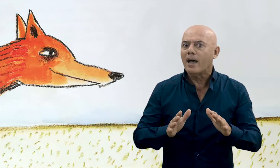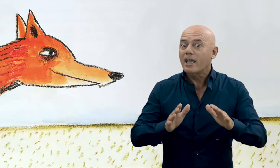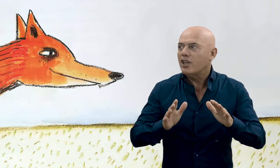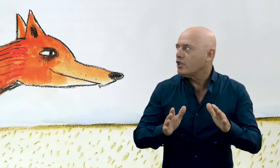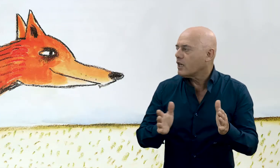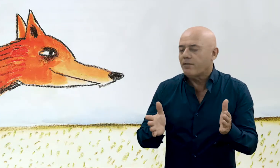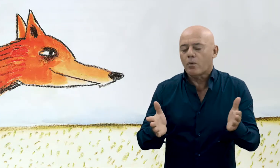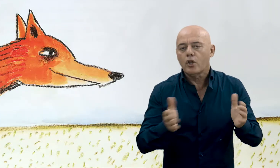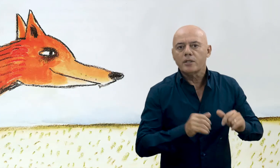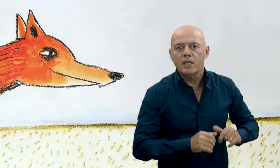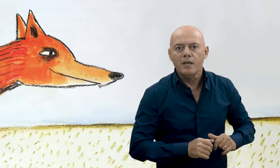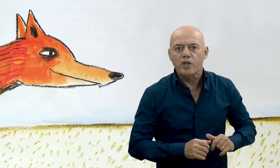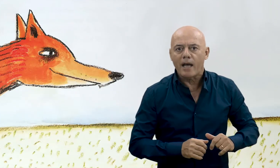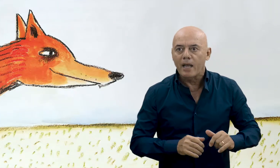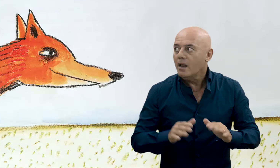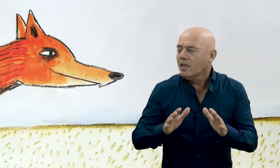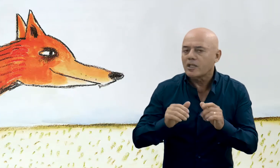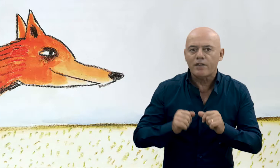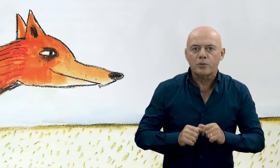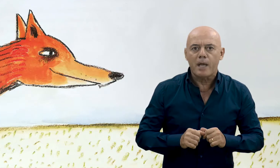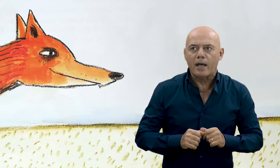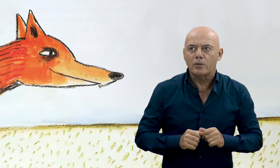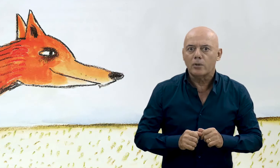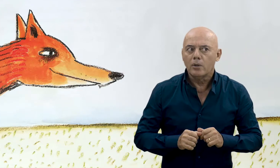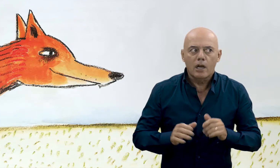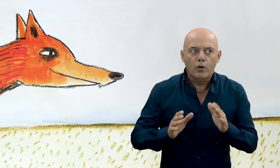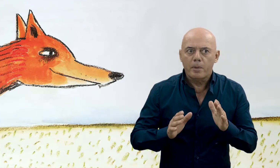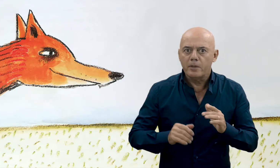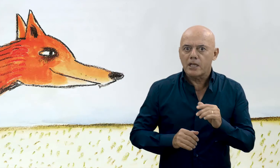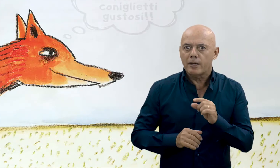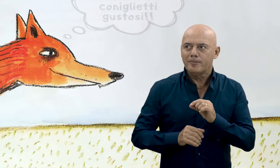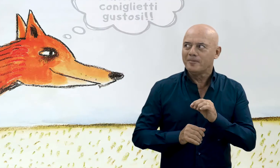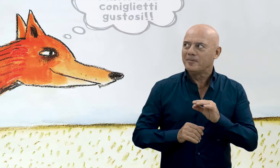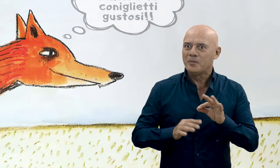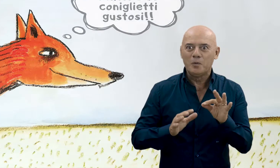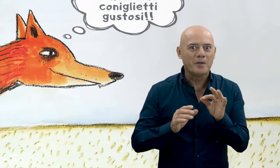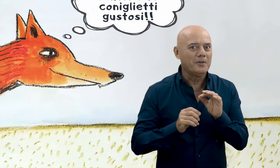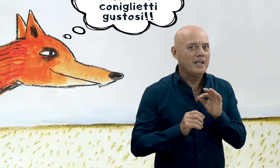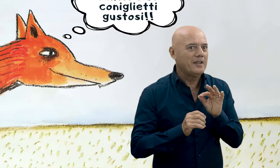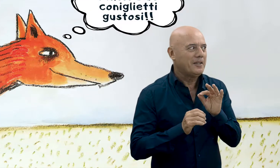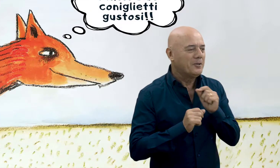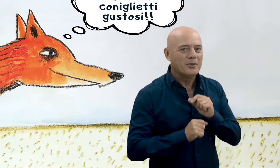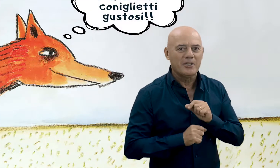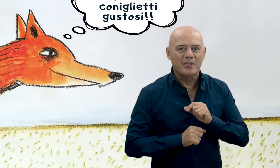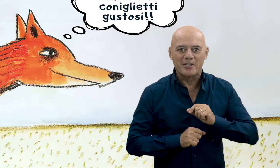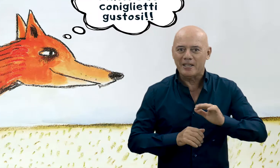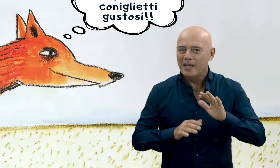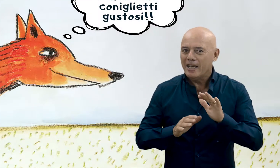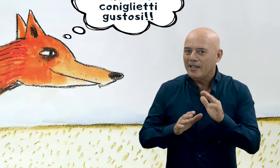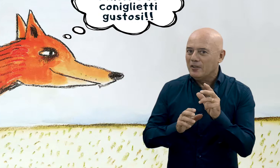che cercava qualcosa da mangiare li stava spiando. La volpe pensava, due coniglietti gustosi,